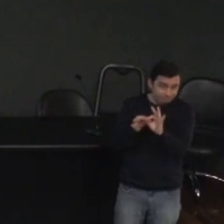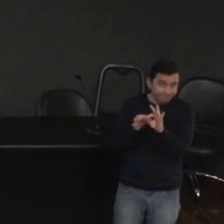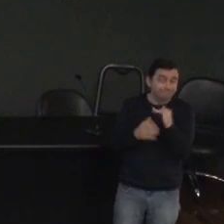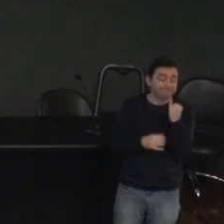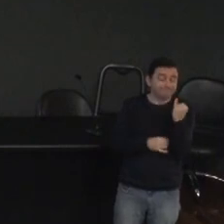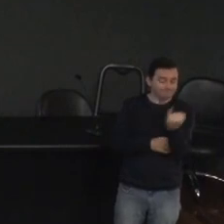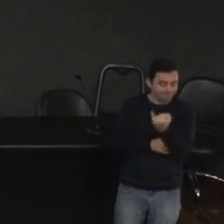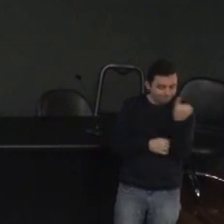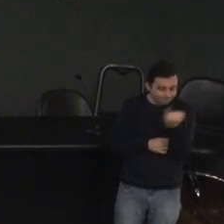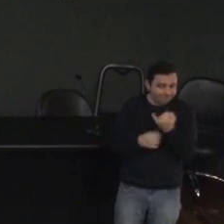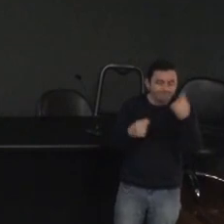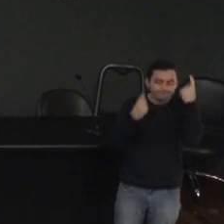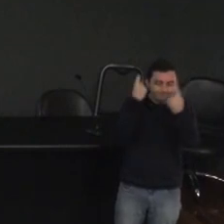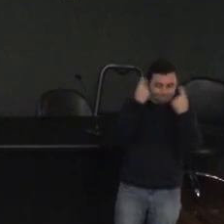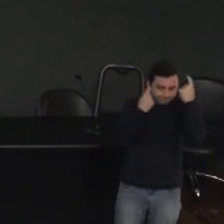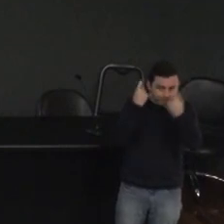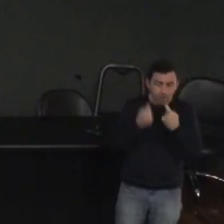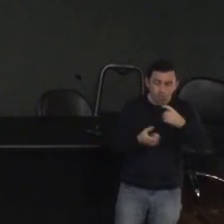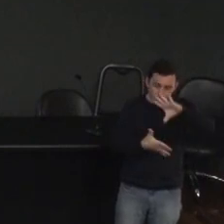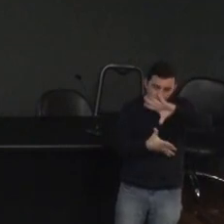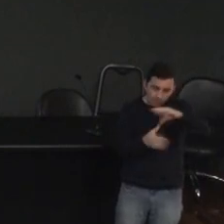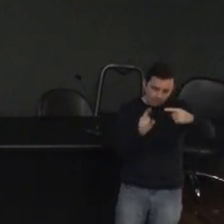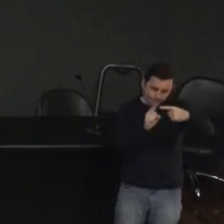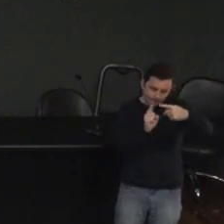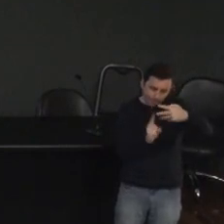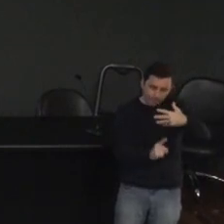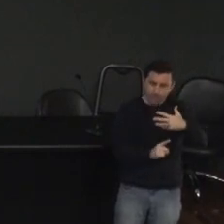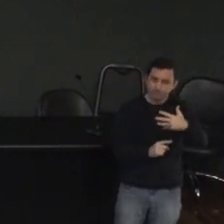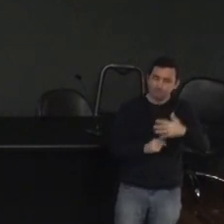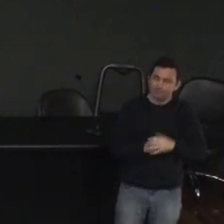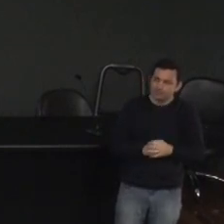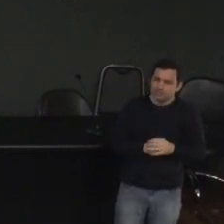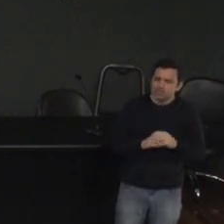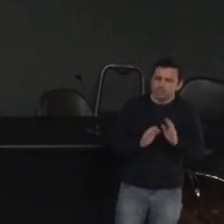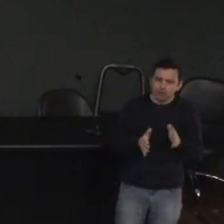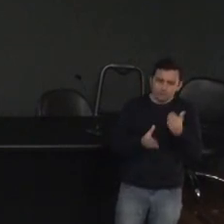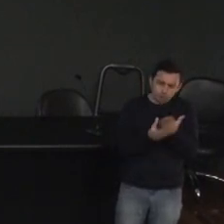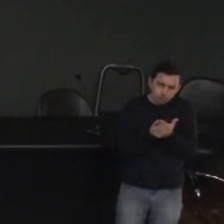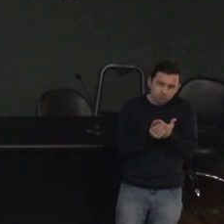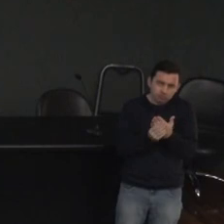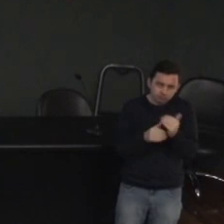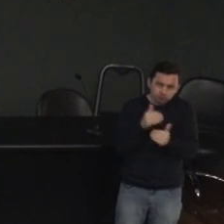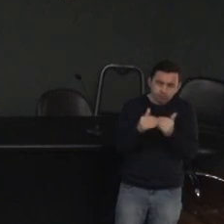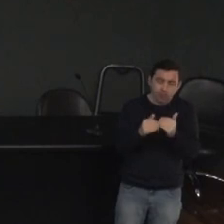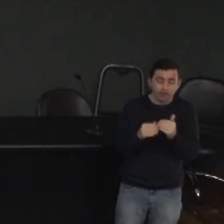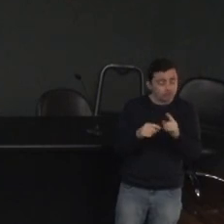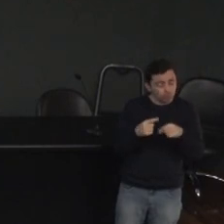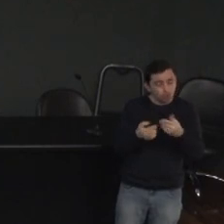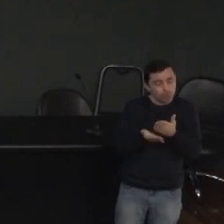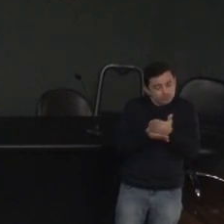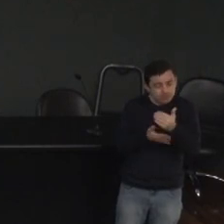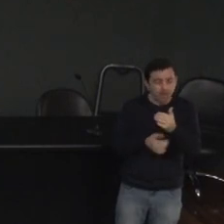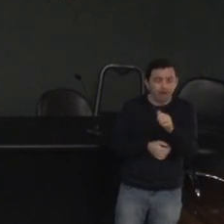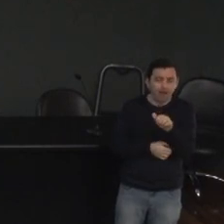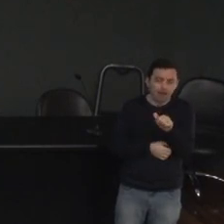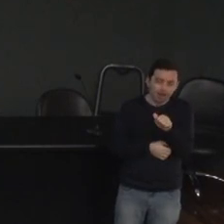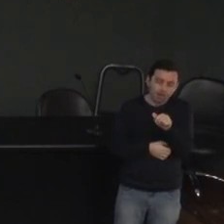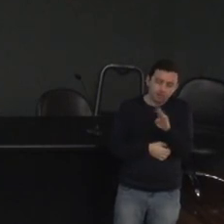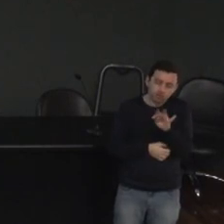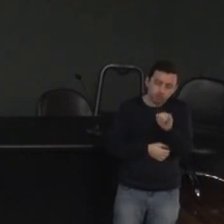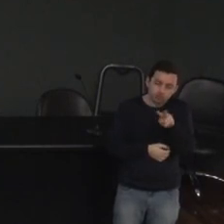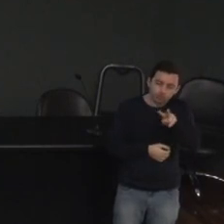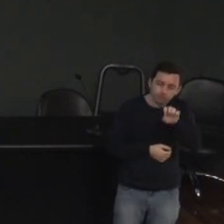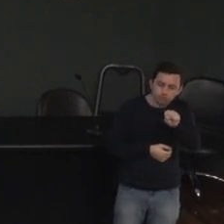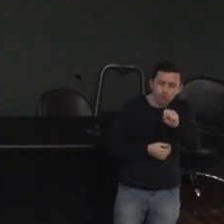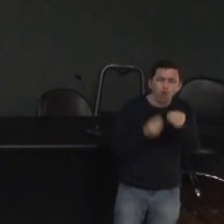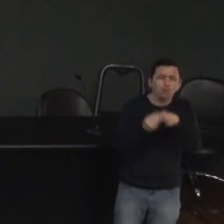precisa se preocupar com um bom mapeamento mapeou os processos vão partir para os ativos né então como esses dados